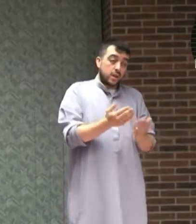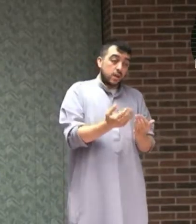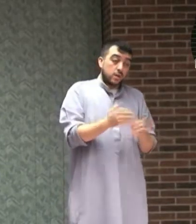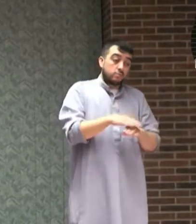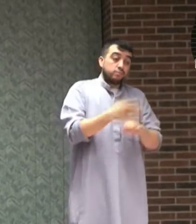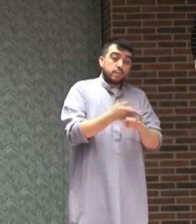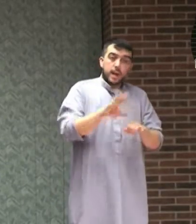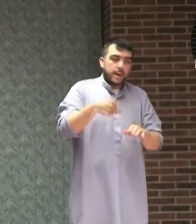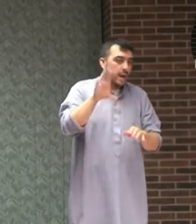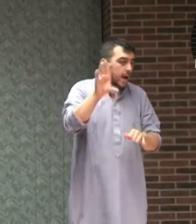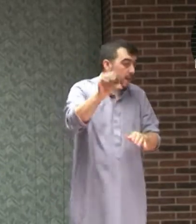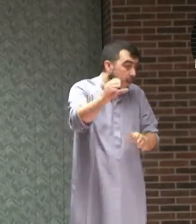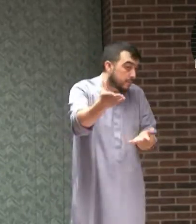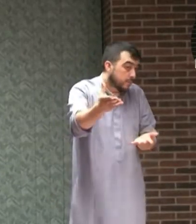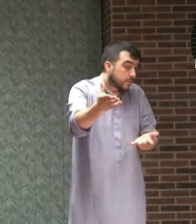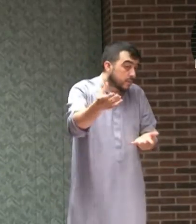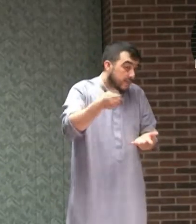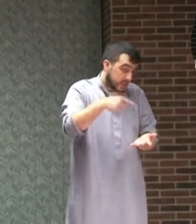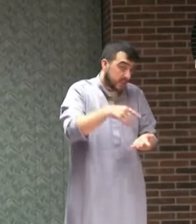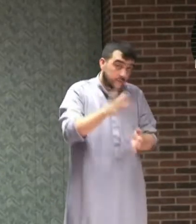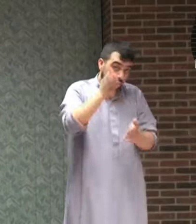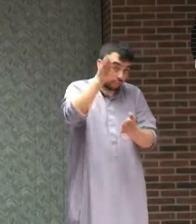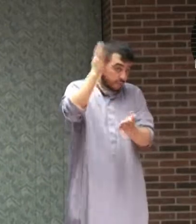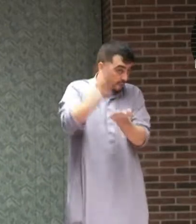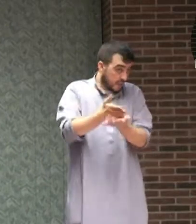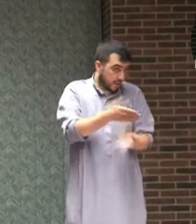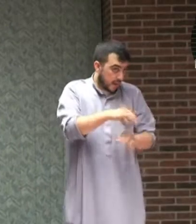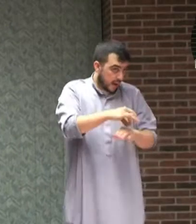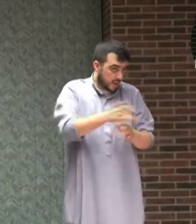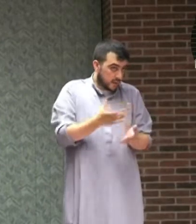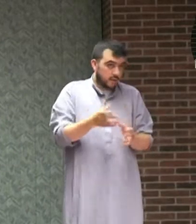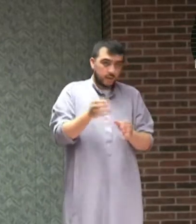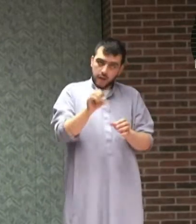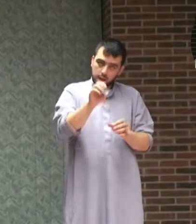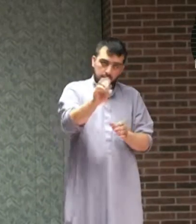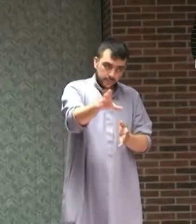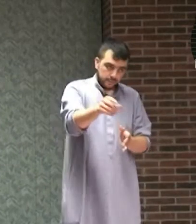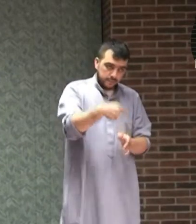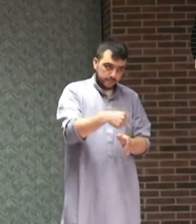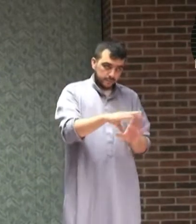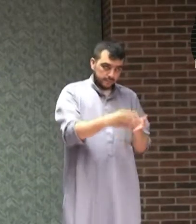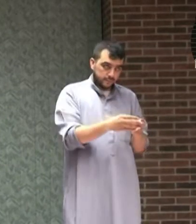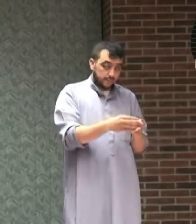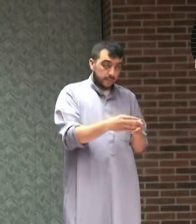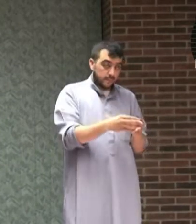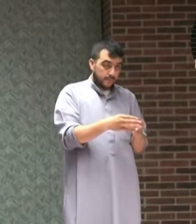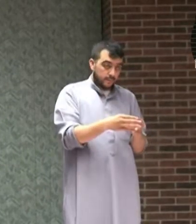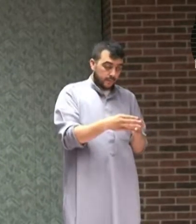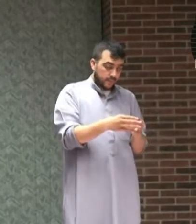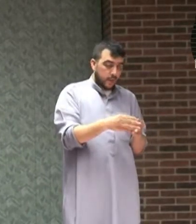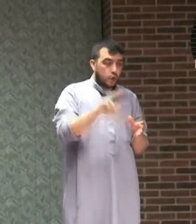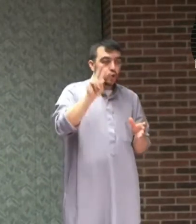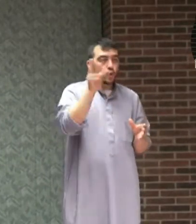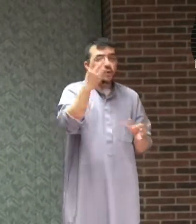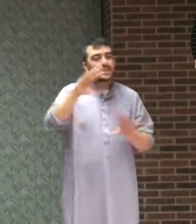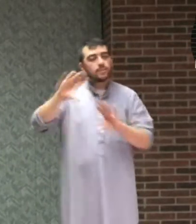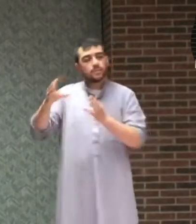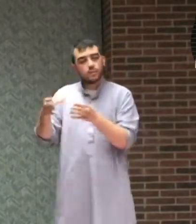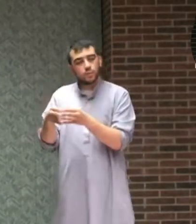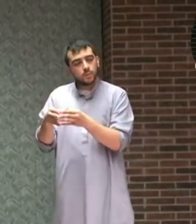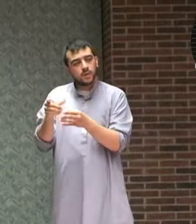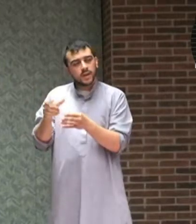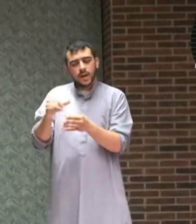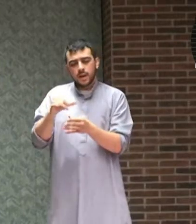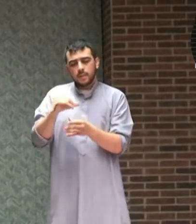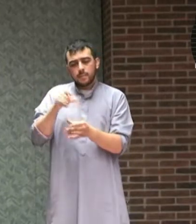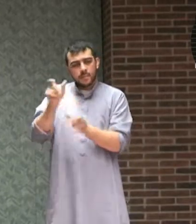et ensuite, elle rattrape ses jours. D'accord ? Si, au contraire, c'est